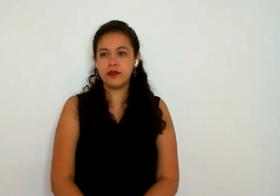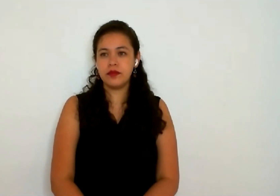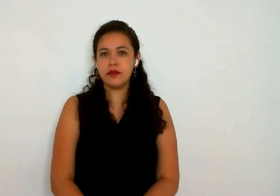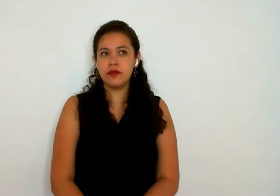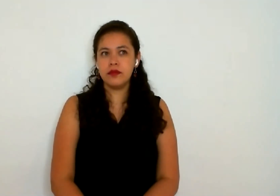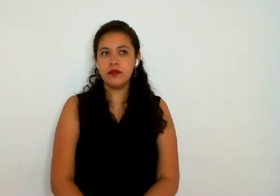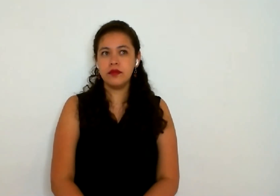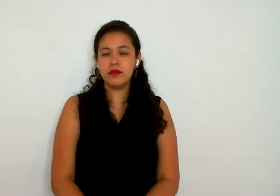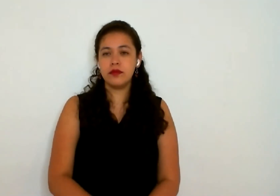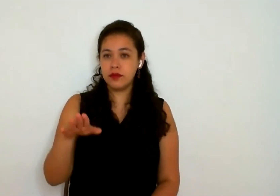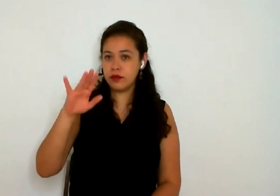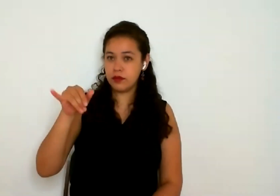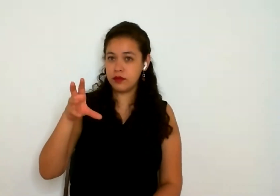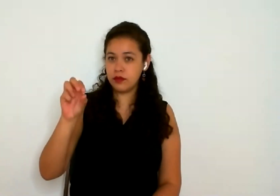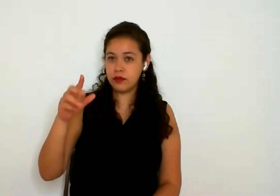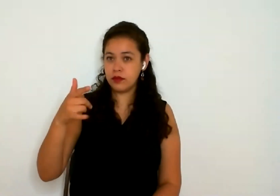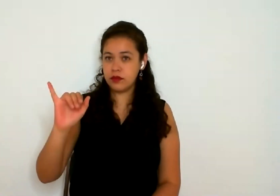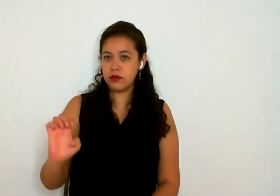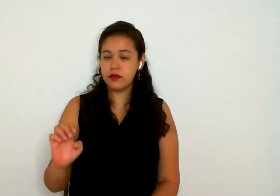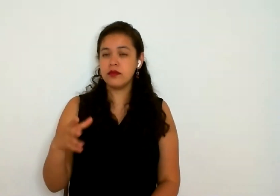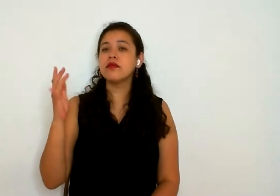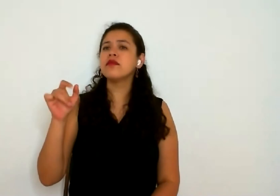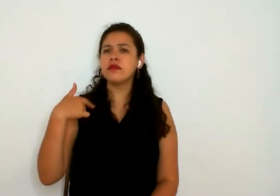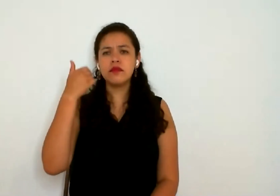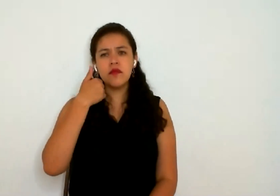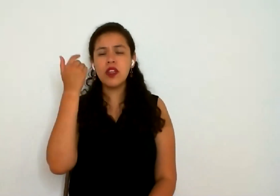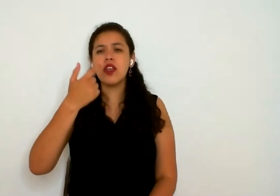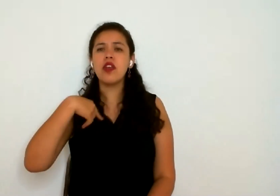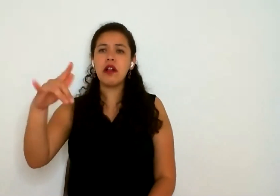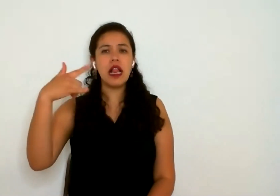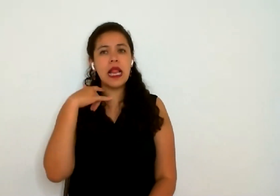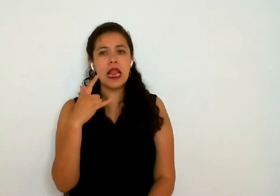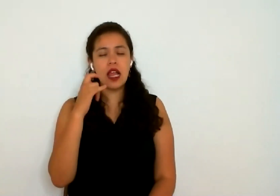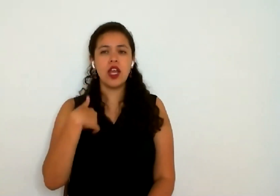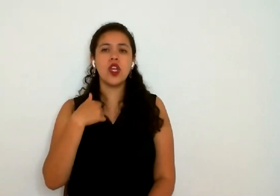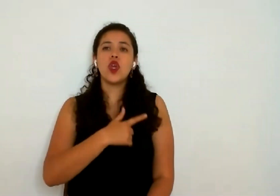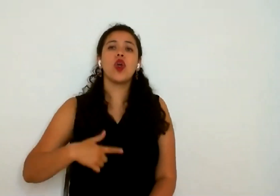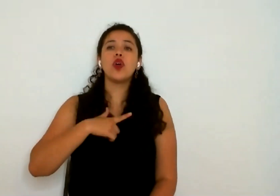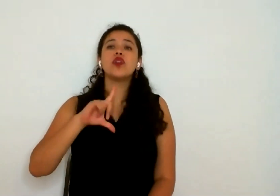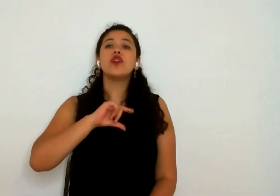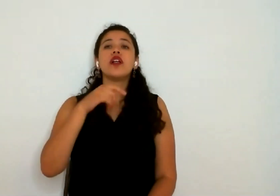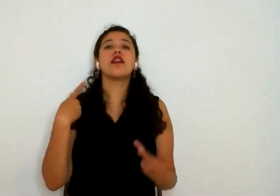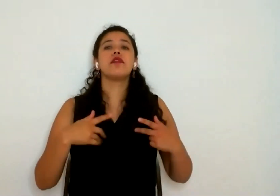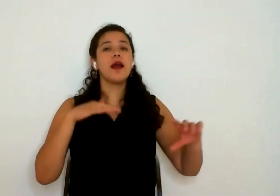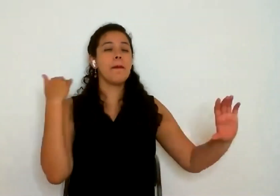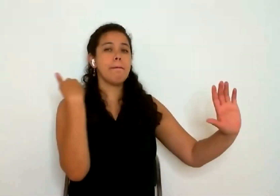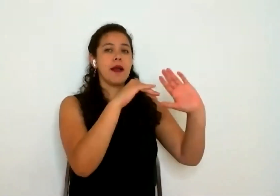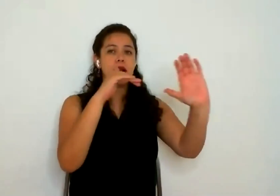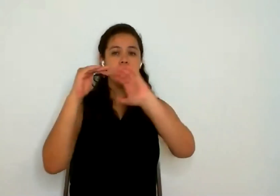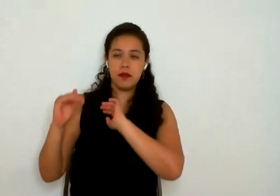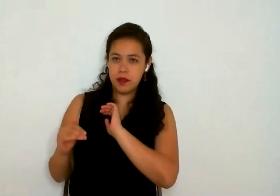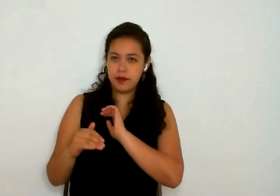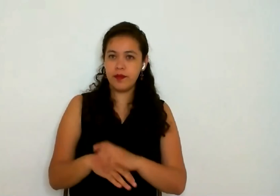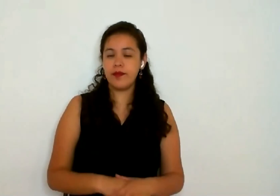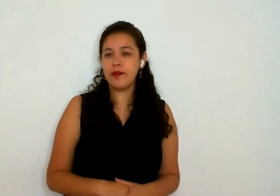por qué si te gusta podemos intentarlo y con gustos de los reclamos de los participantes y porque no